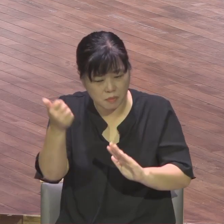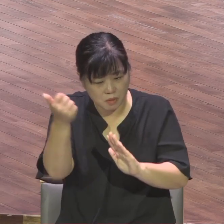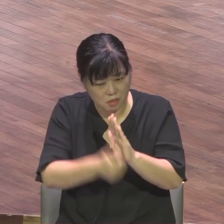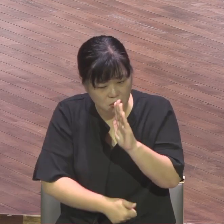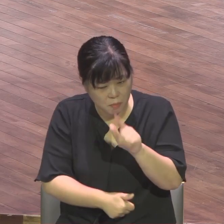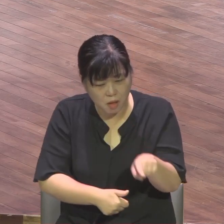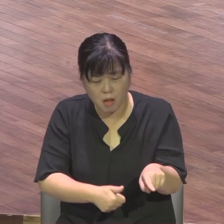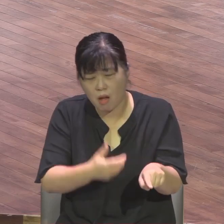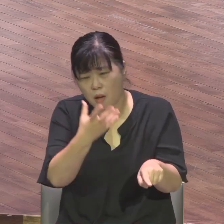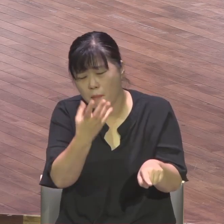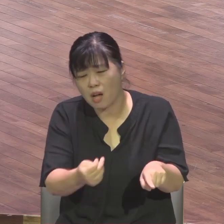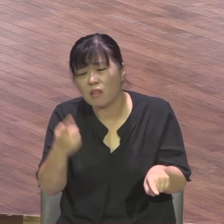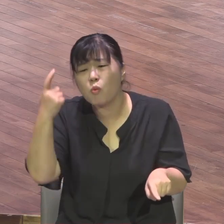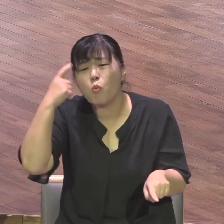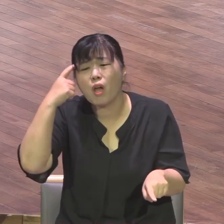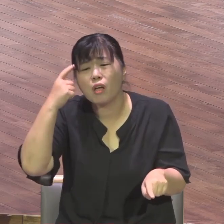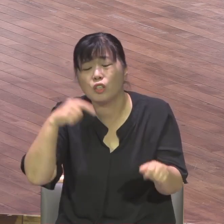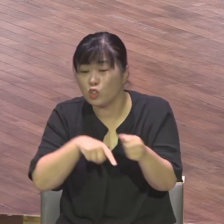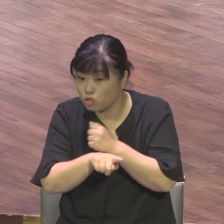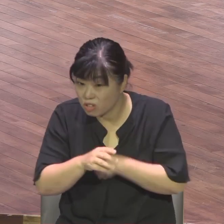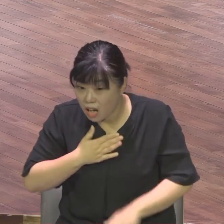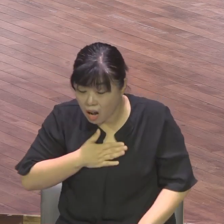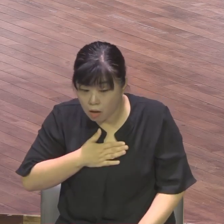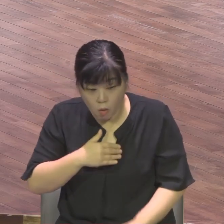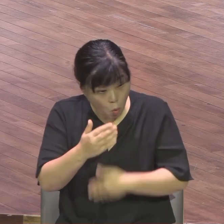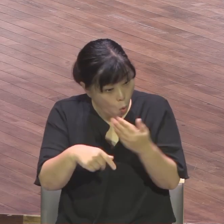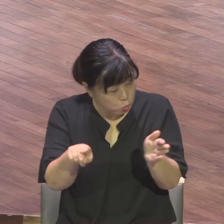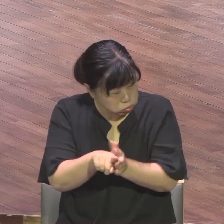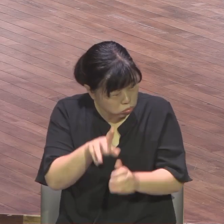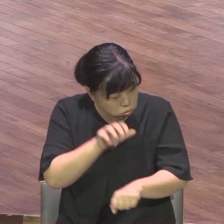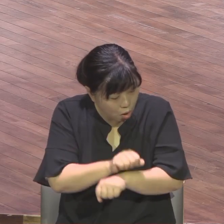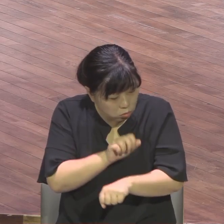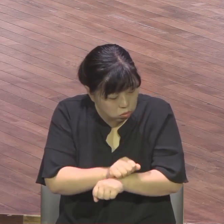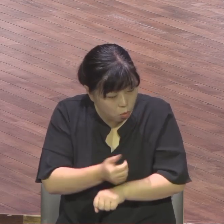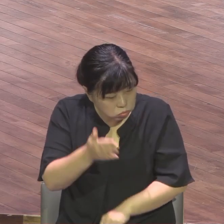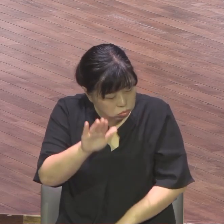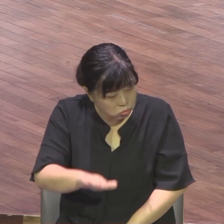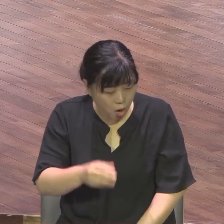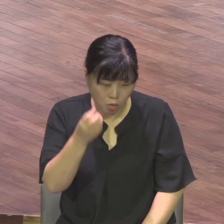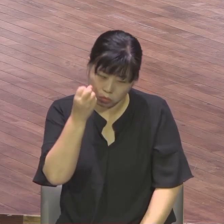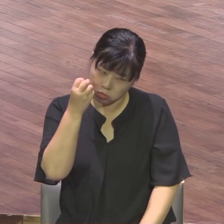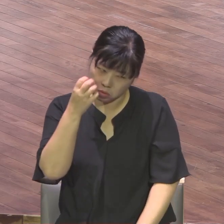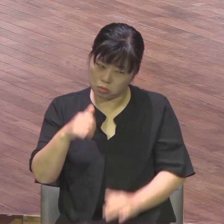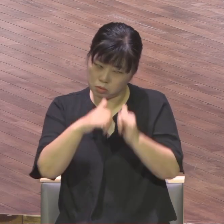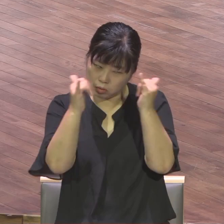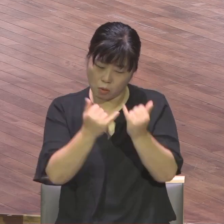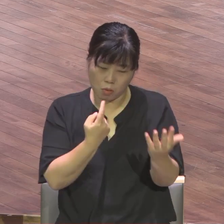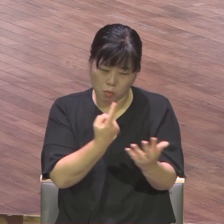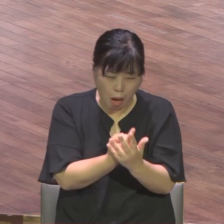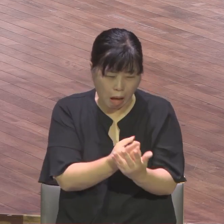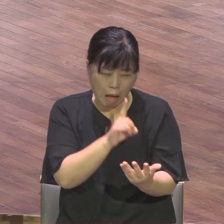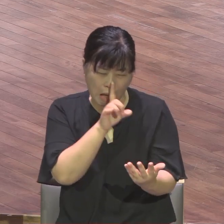이럴 수가 있습니까? 하나님 믿으면서도 이런 편견에서 못 빠져나가요.